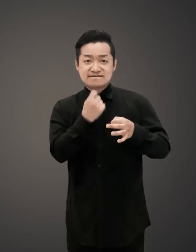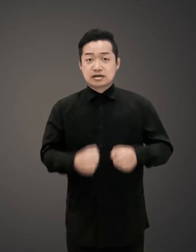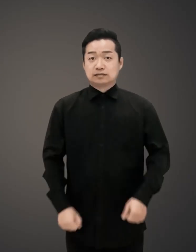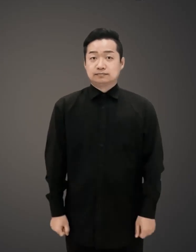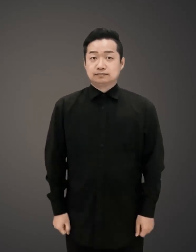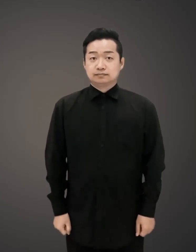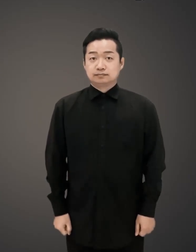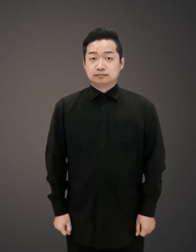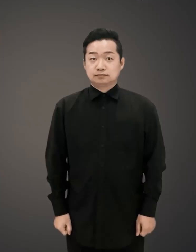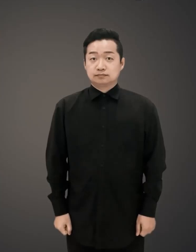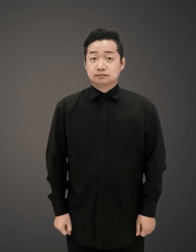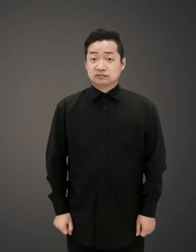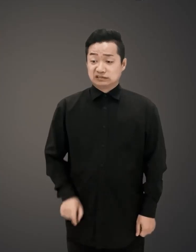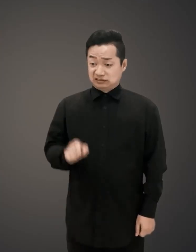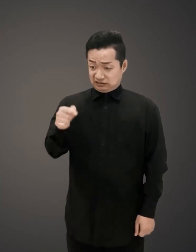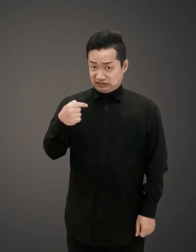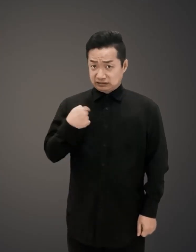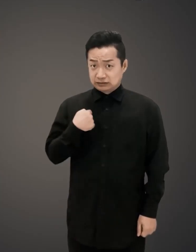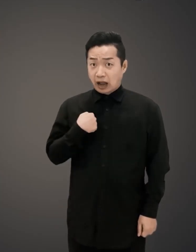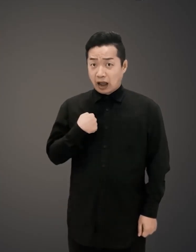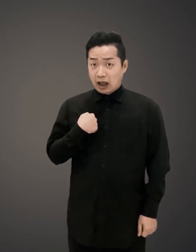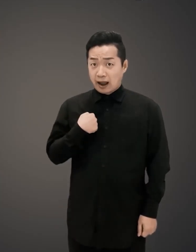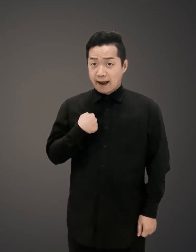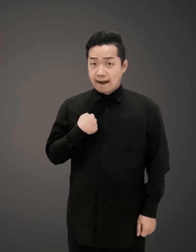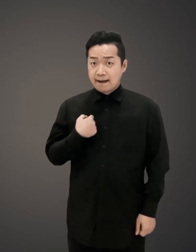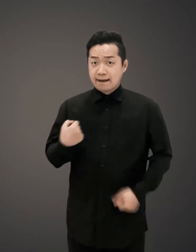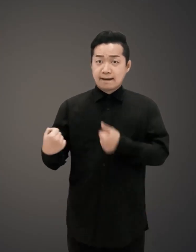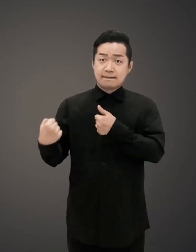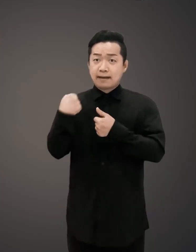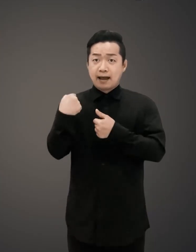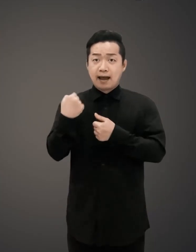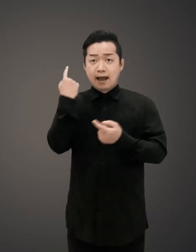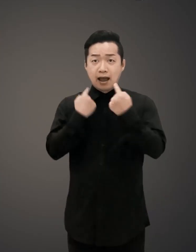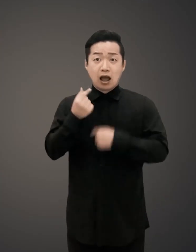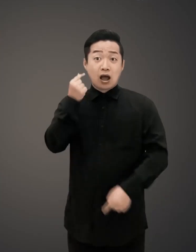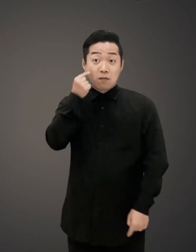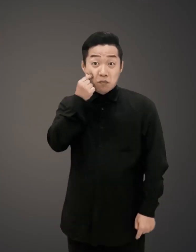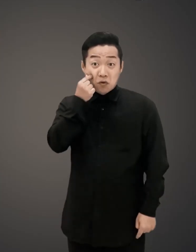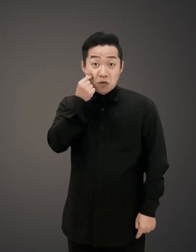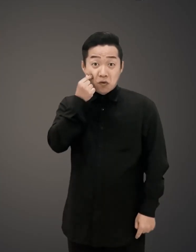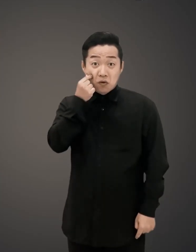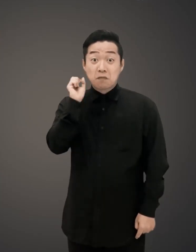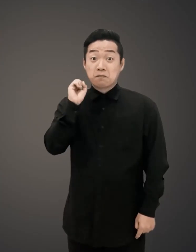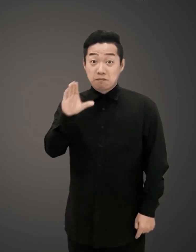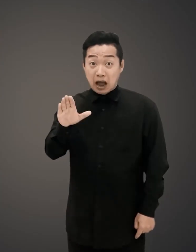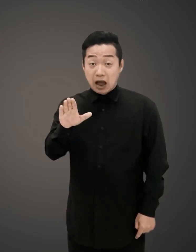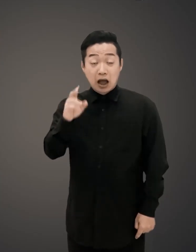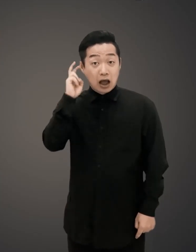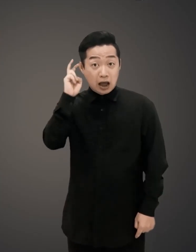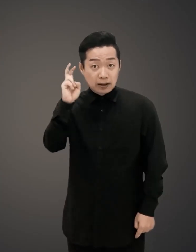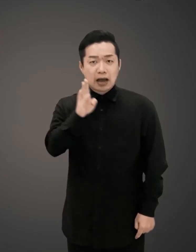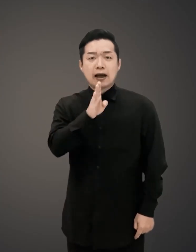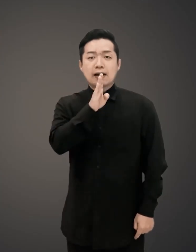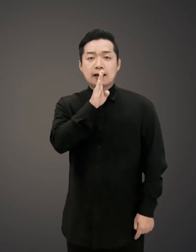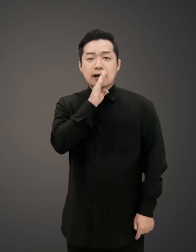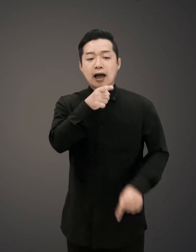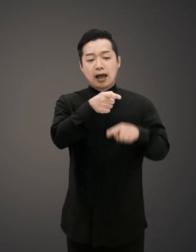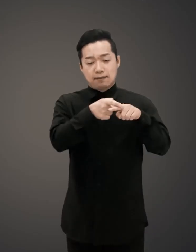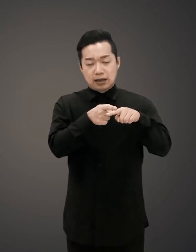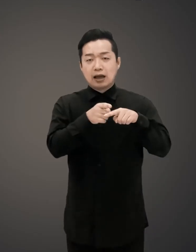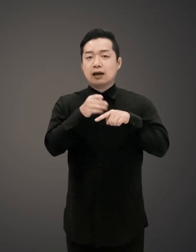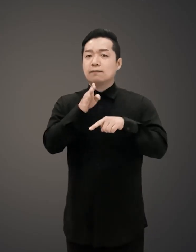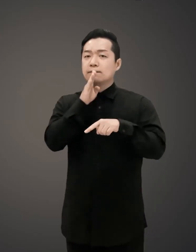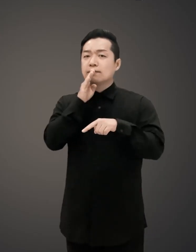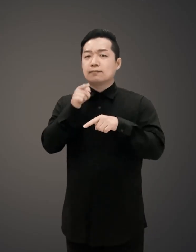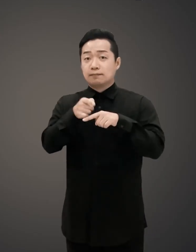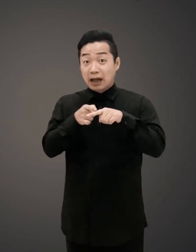협박했다. 에디커스 핀치는 그는 절대 자신에게 해를 끼치지 못한다고 했으나 그 예상은 반은 맞고